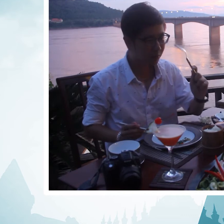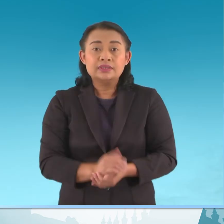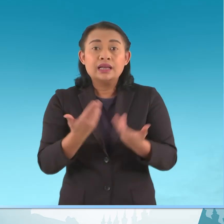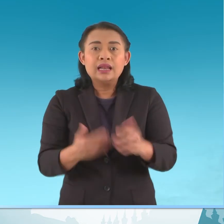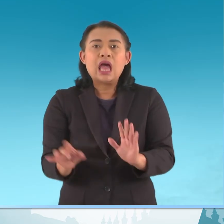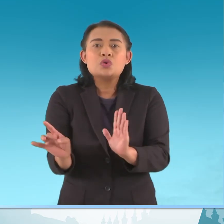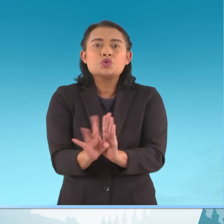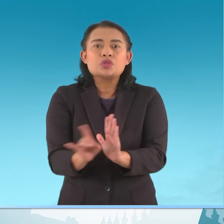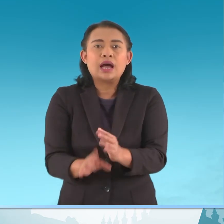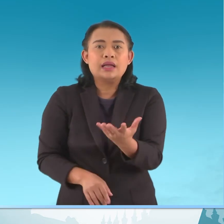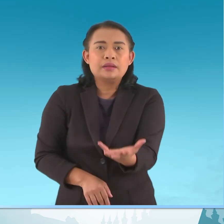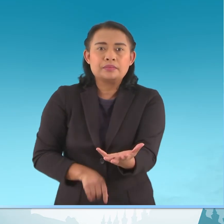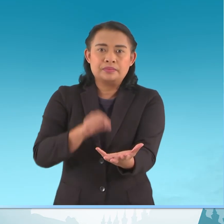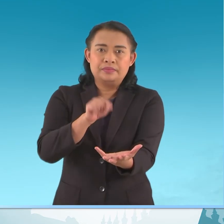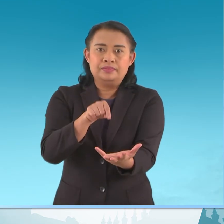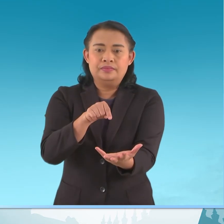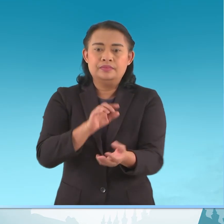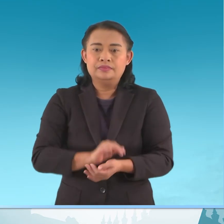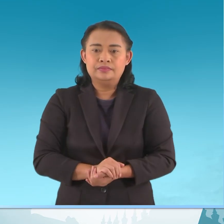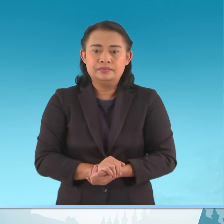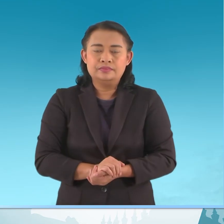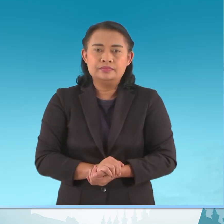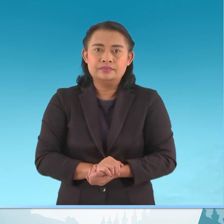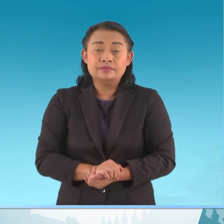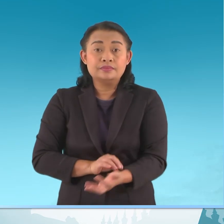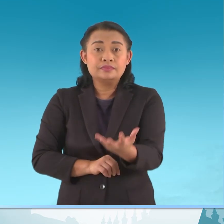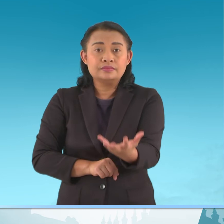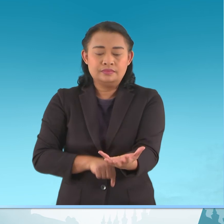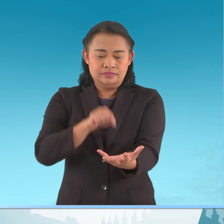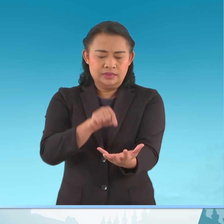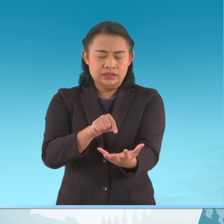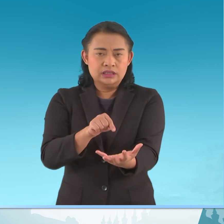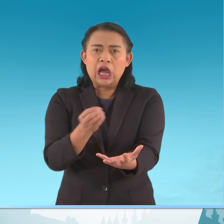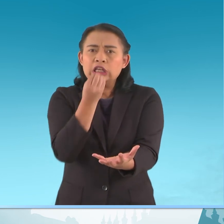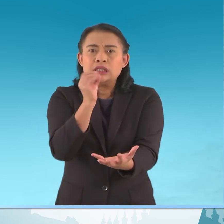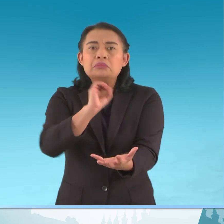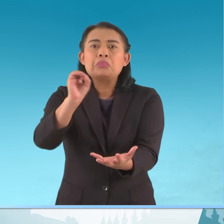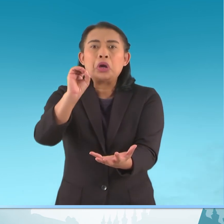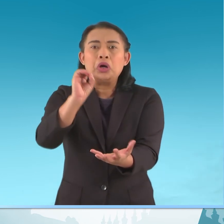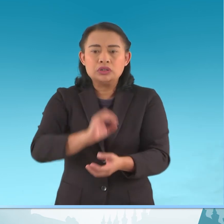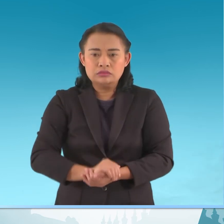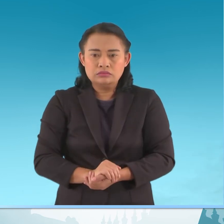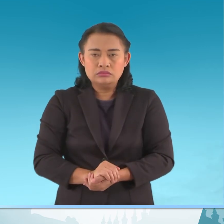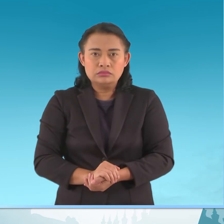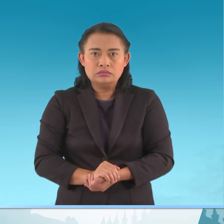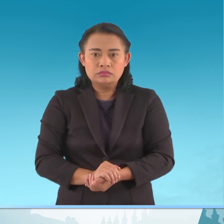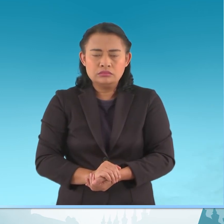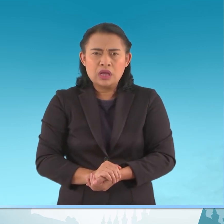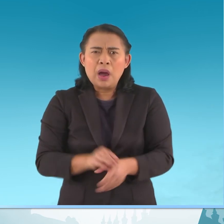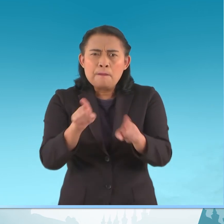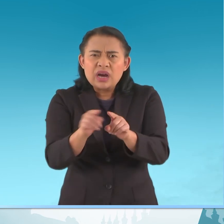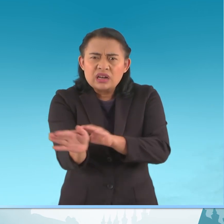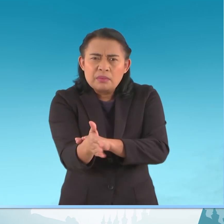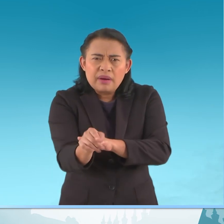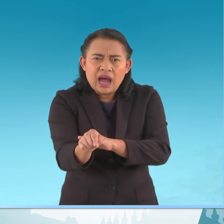มาถึงเมนูสุดท้ายเมนูนี้เนี่ยผมไม่เคยกินมาก่อนแล้วเนี่ยหน้าตามันเหมือนพวก